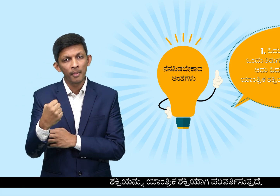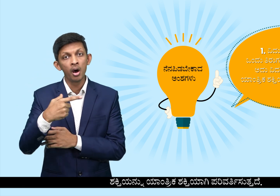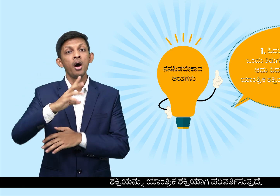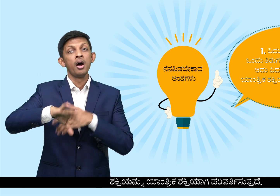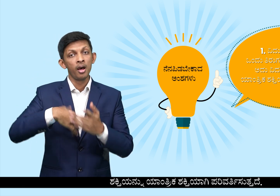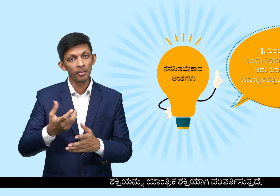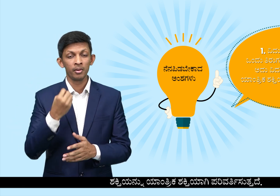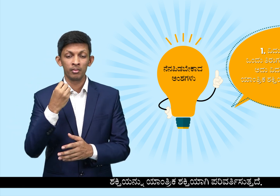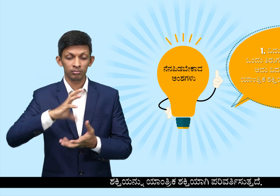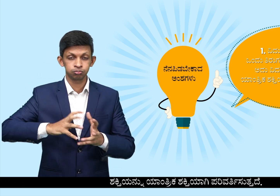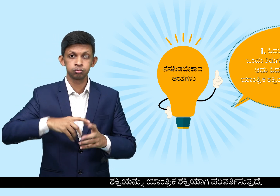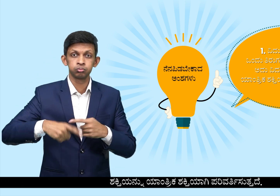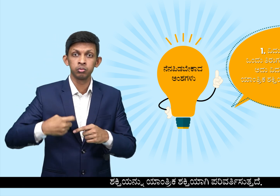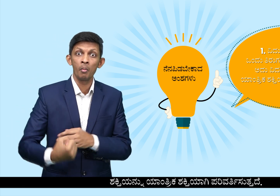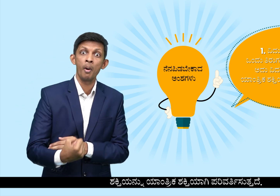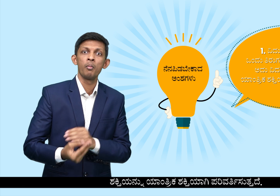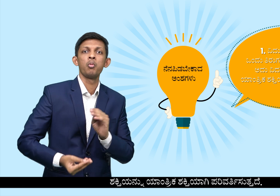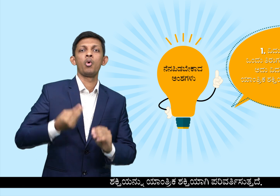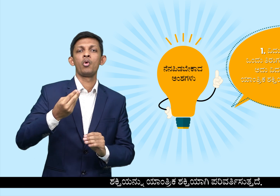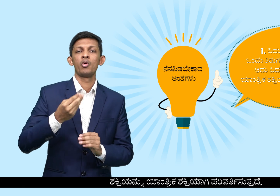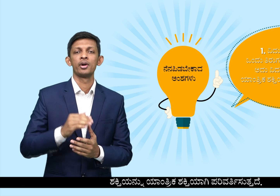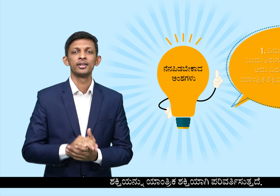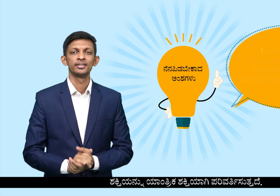ಯಾಂತ್ರಿಕ ಶಕ್ತಿಯಾಗಿ ಪರಿವರ್ತಿಸುತ್ತದೆ.